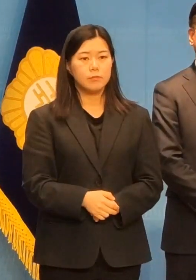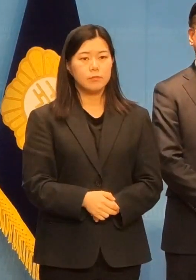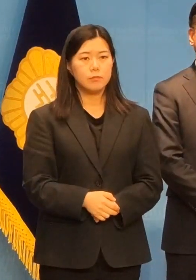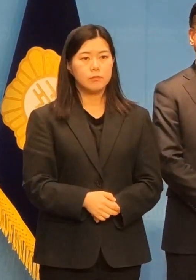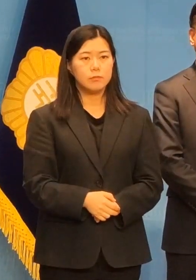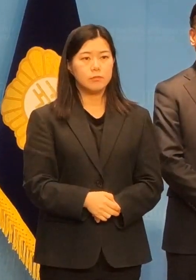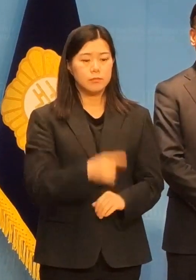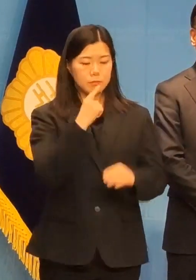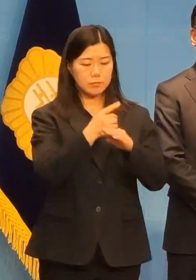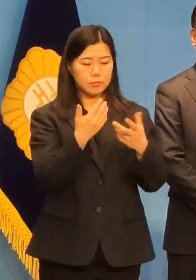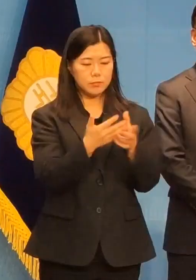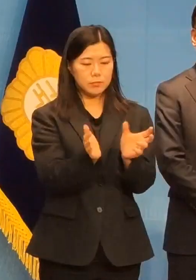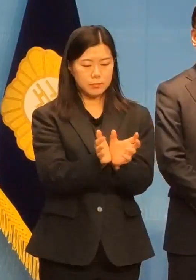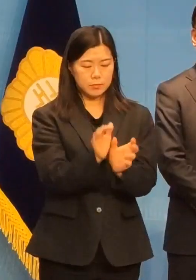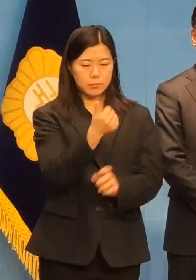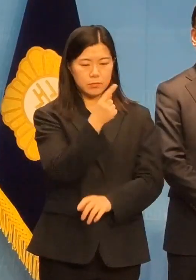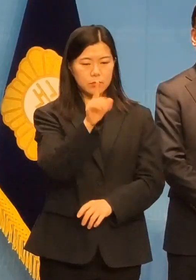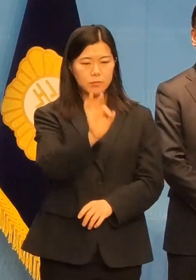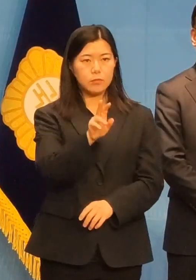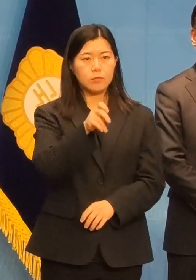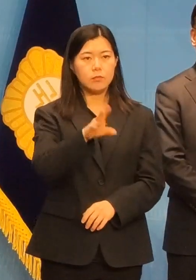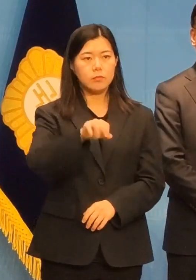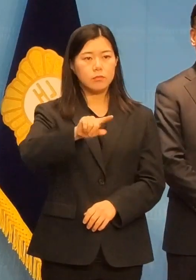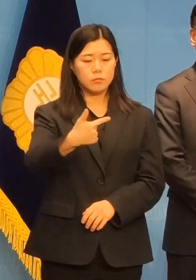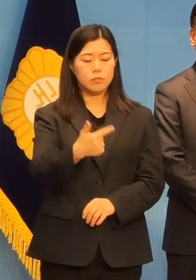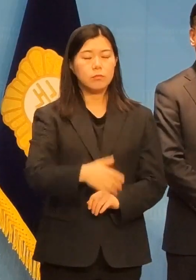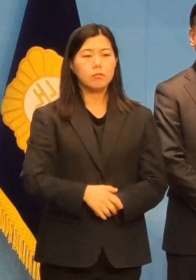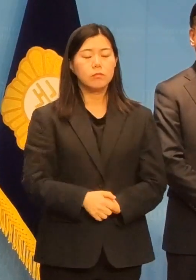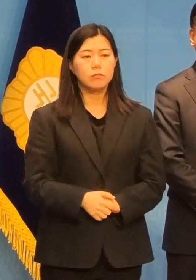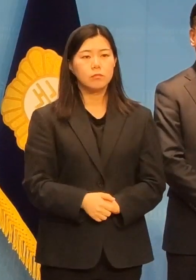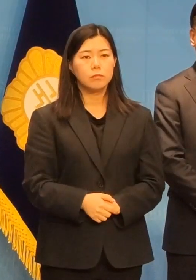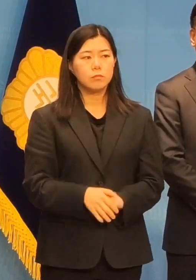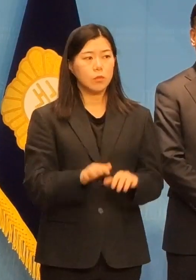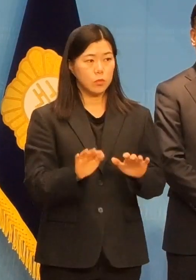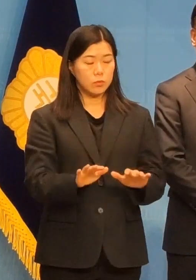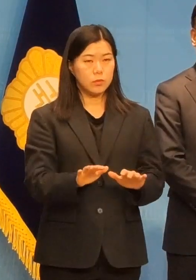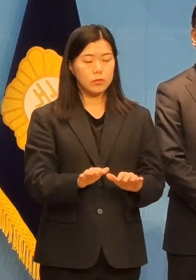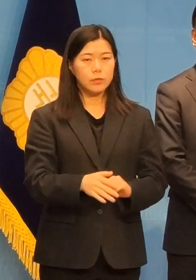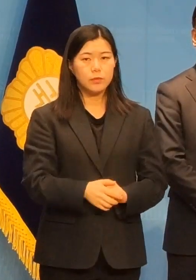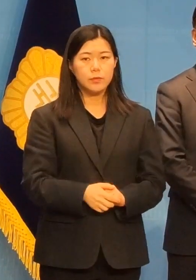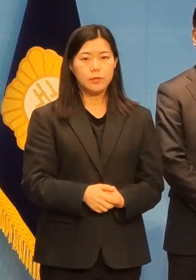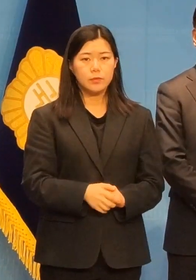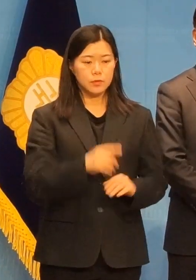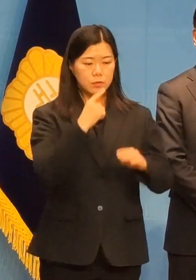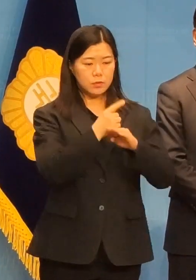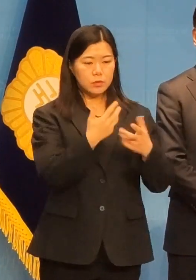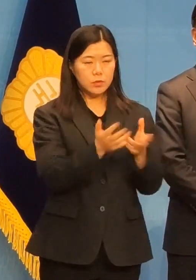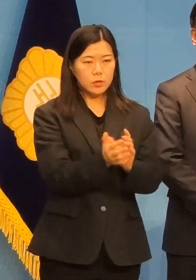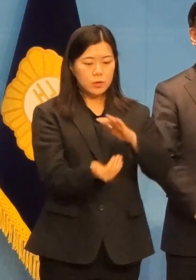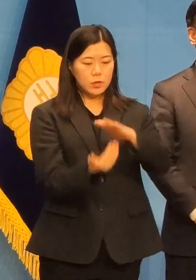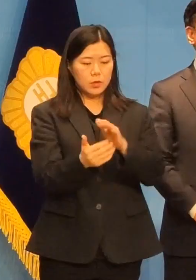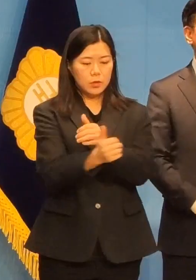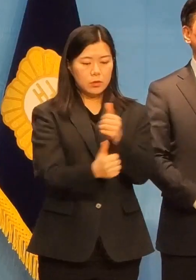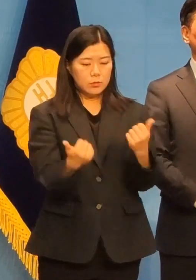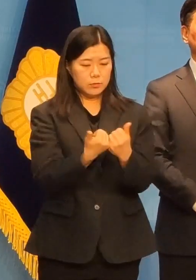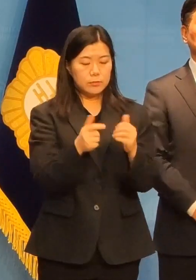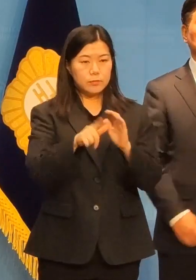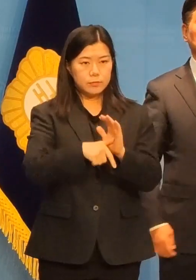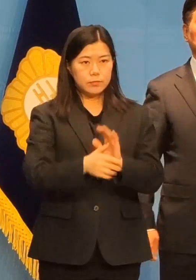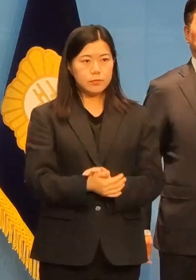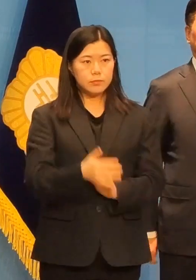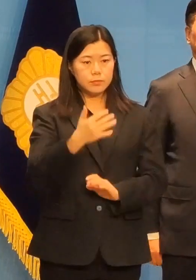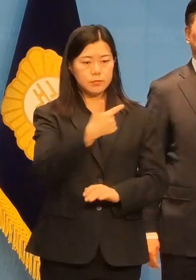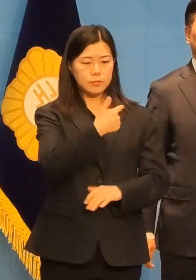네, 더불어민주당 황명선 최고위원입니다. 오늘 방금 전 더불어민주당 최고위원회에서